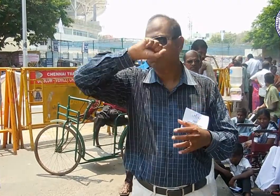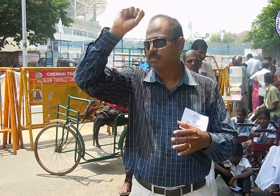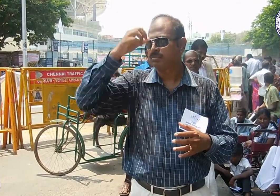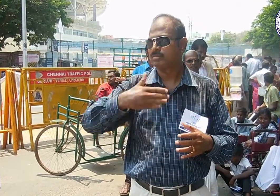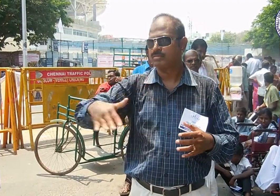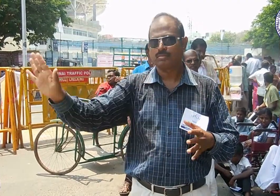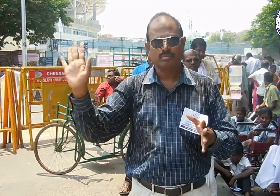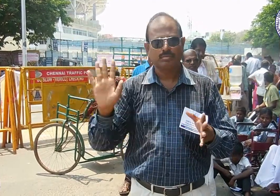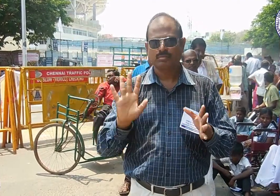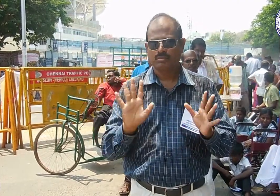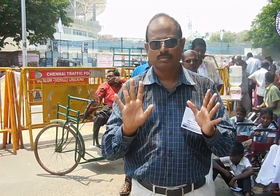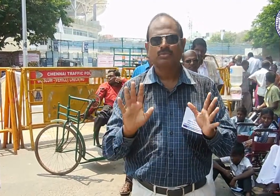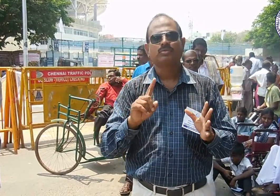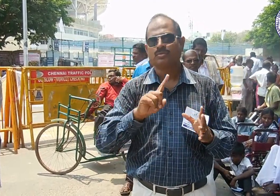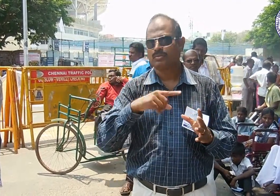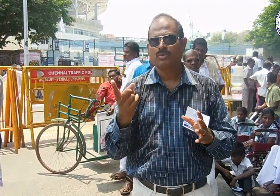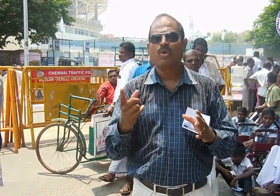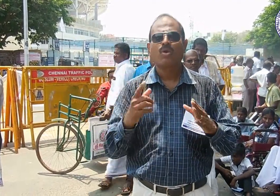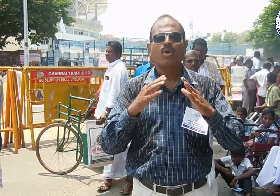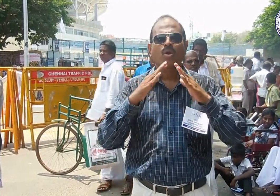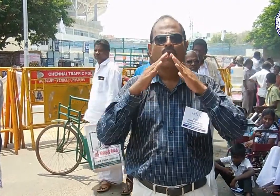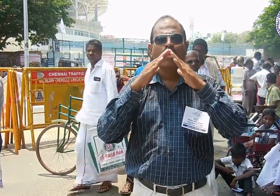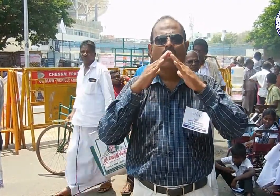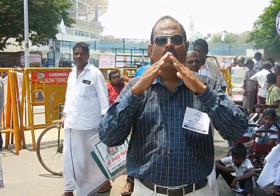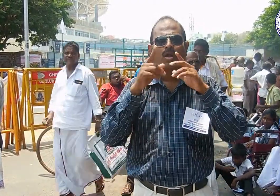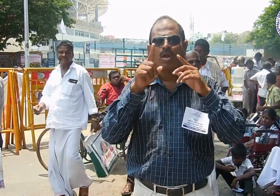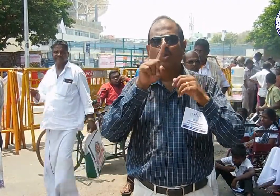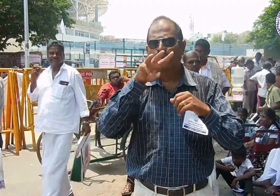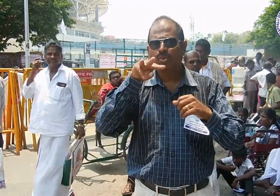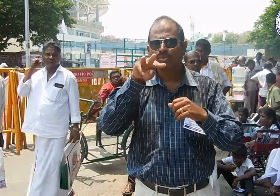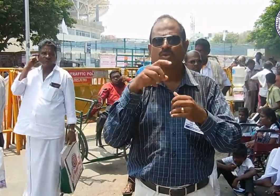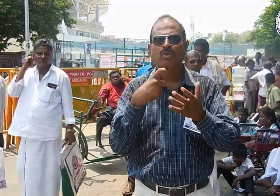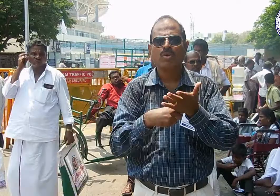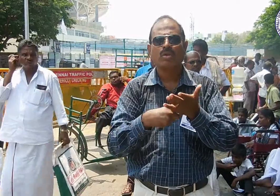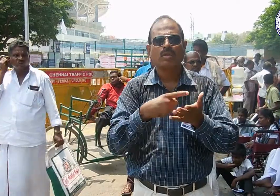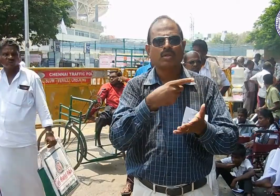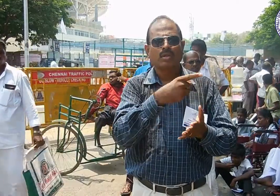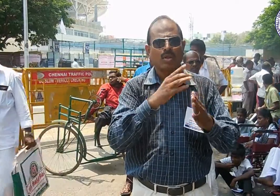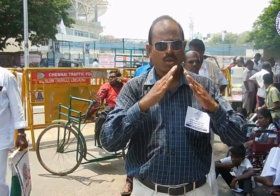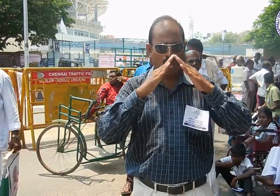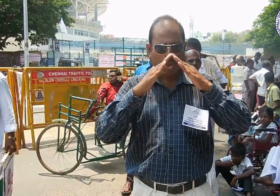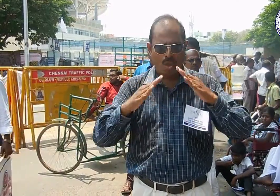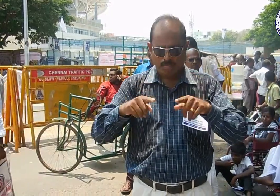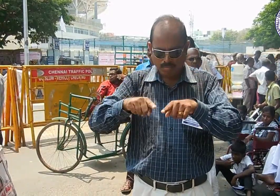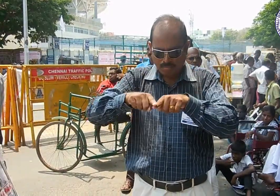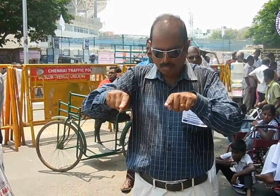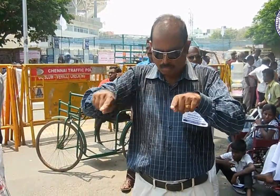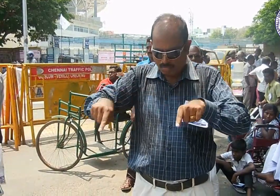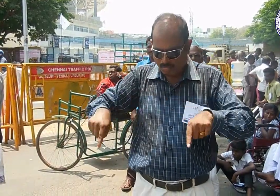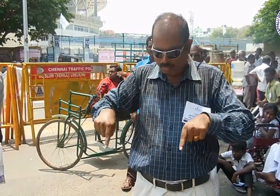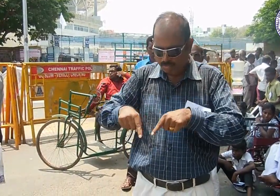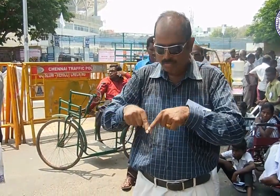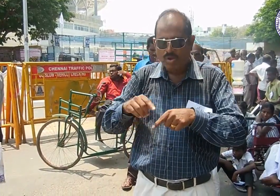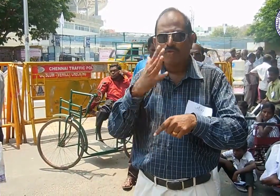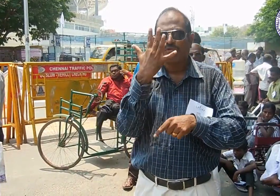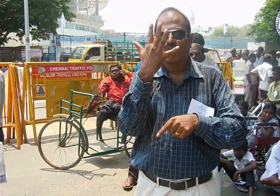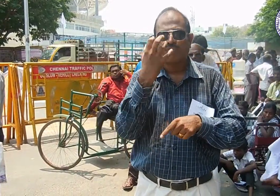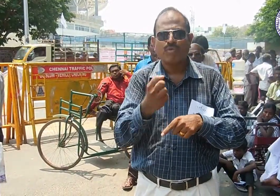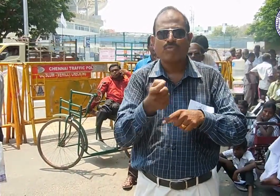கோரிக்கை என்பதை நாங்களும் அதோடு வலியுறுத்துகிறோம் அடுத்தபடியா பாத்தீங்கன்னா மாற்றுத்திறனாளி நலத்துறை மூலமே அனைவருக்கும்